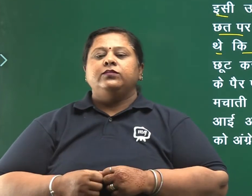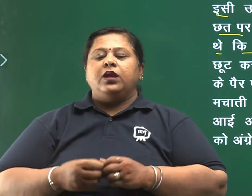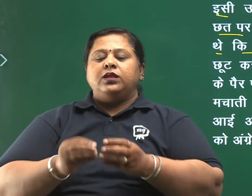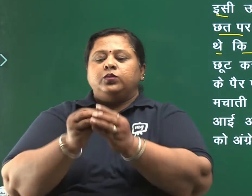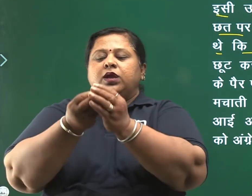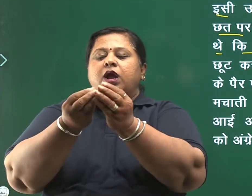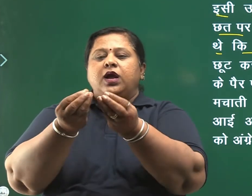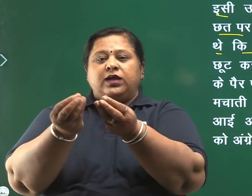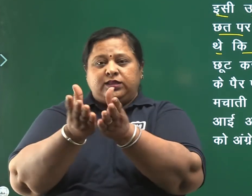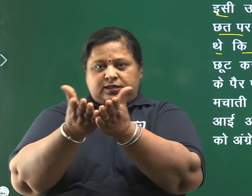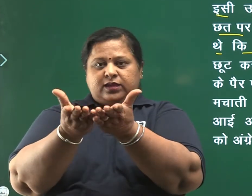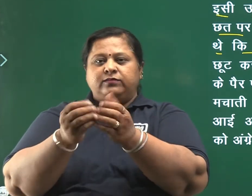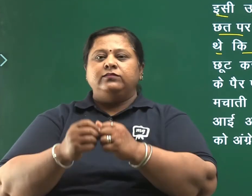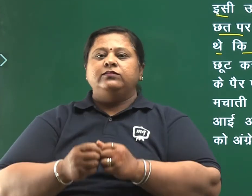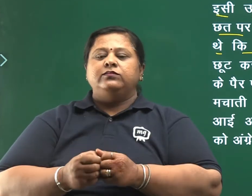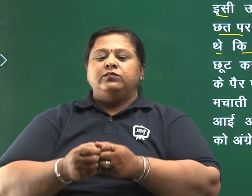उनके हाथ से